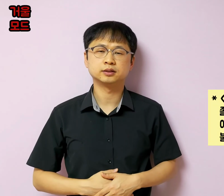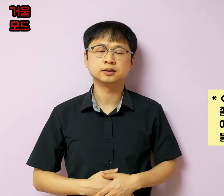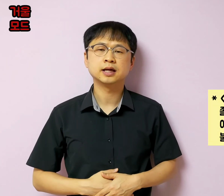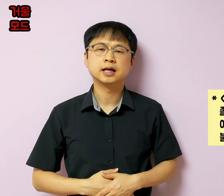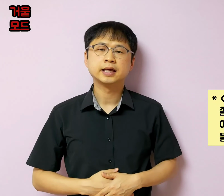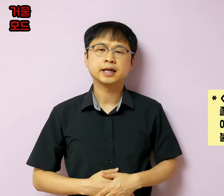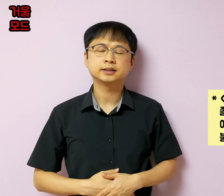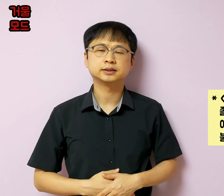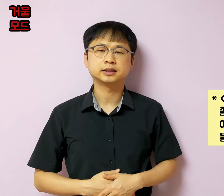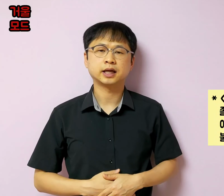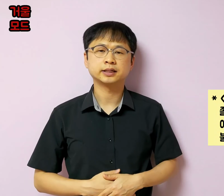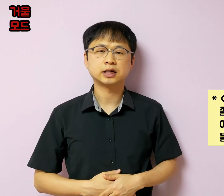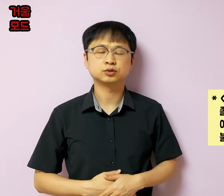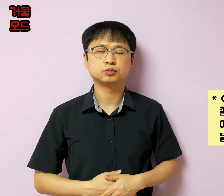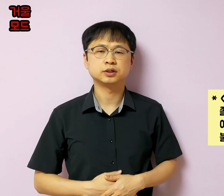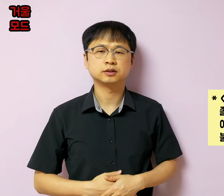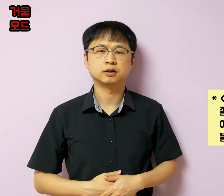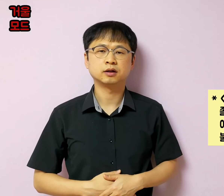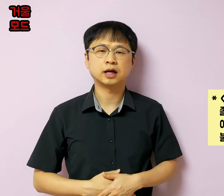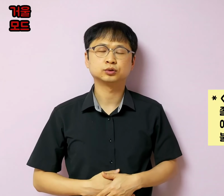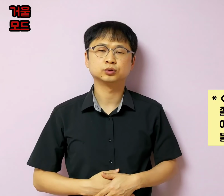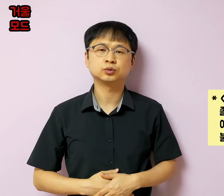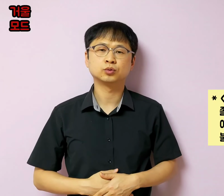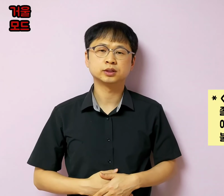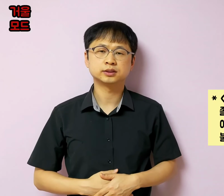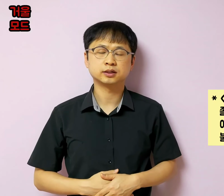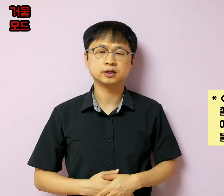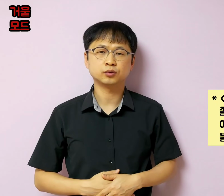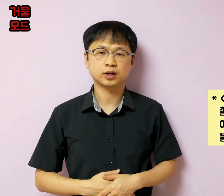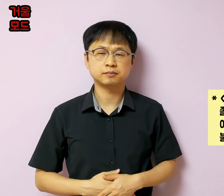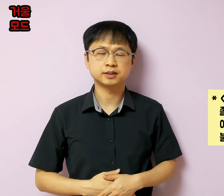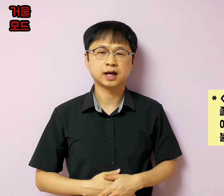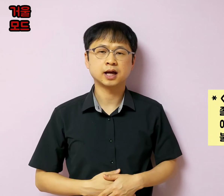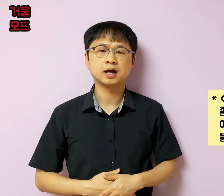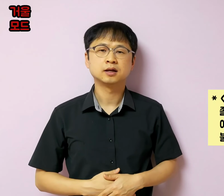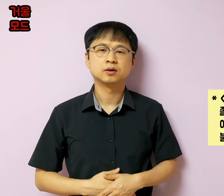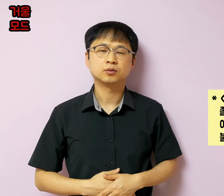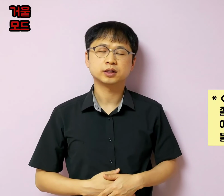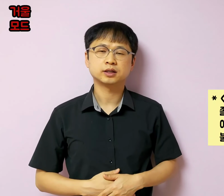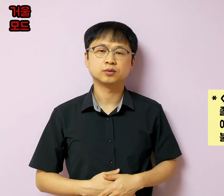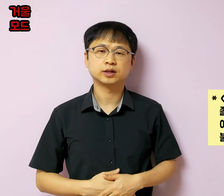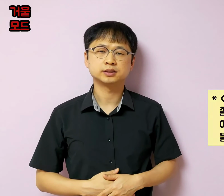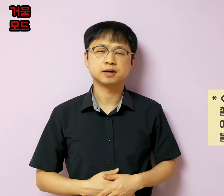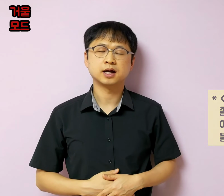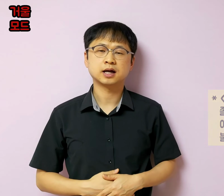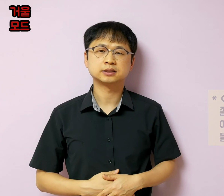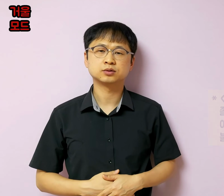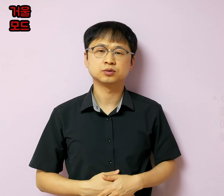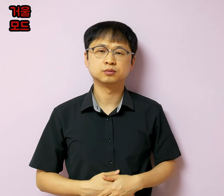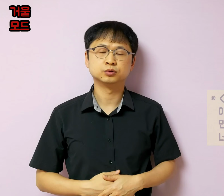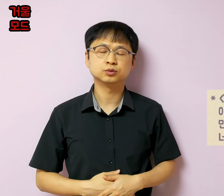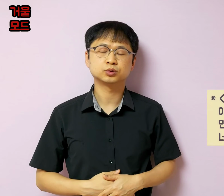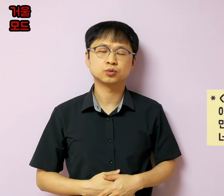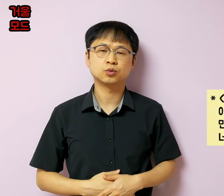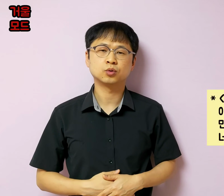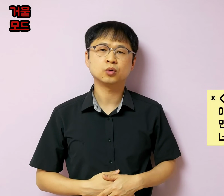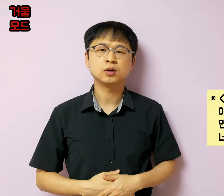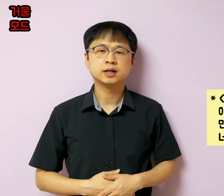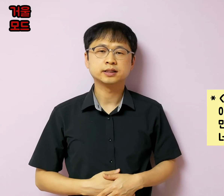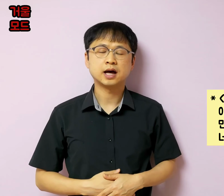노래는 헤어질 때 자주 불렸던 아주 고전적인 노래입니다. 오래된 노래지만 가사도 너무 좋고